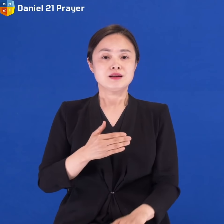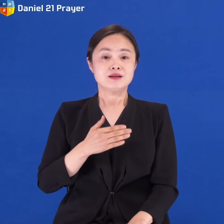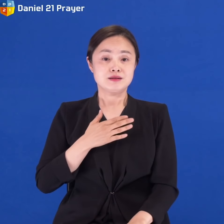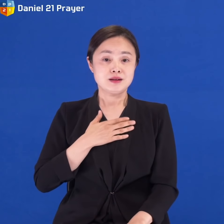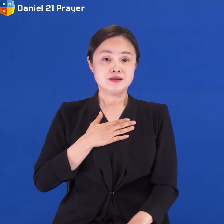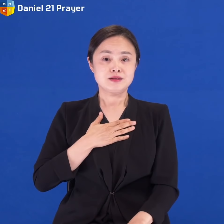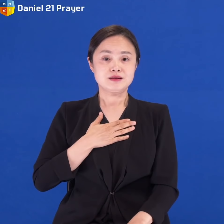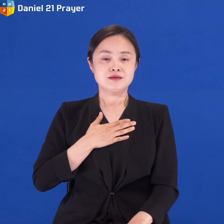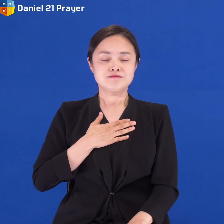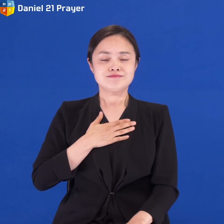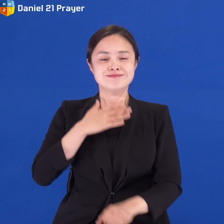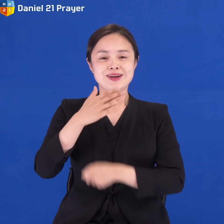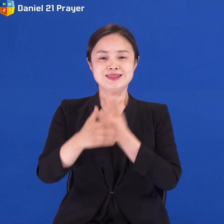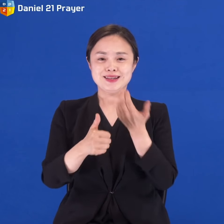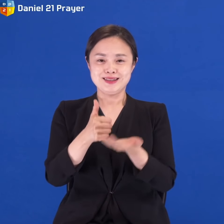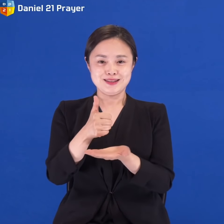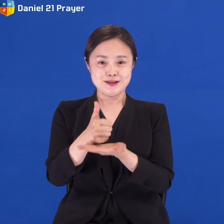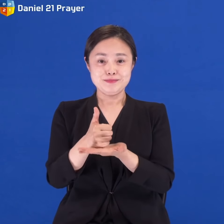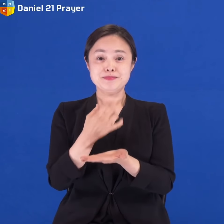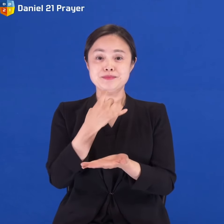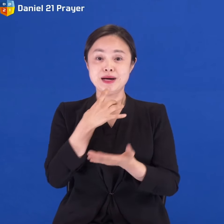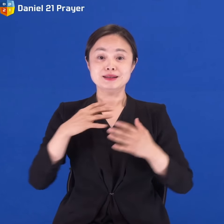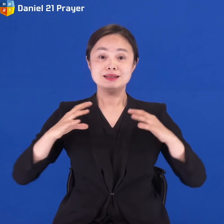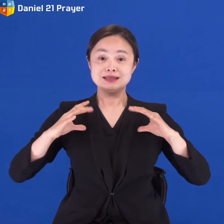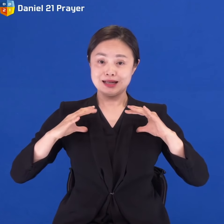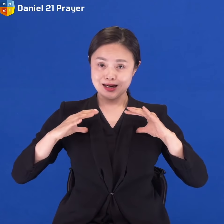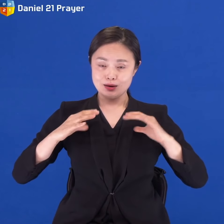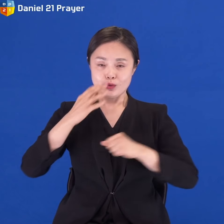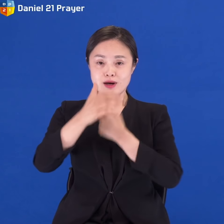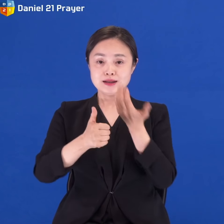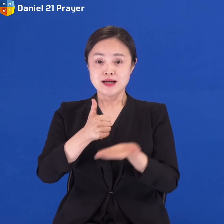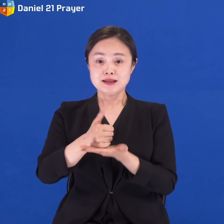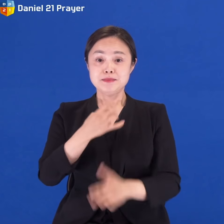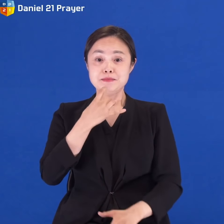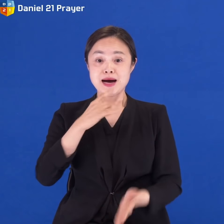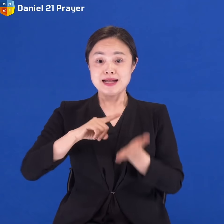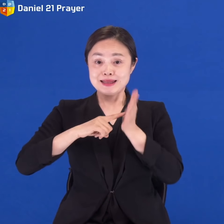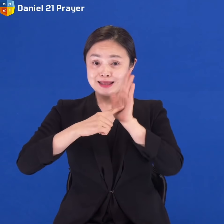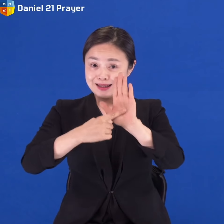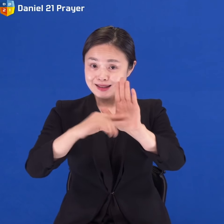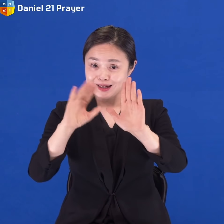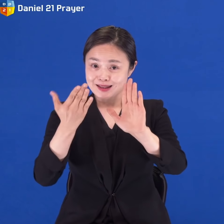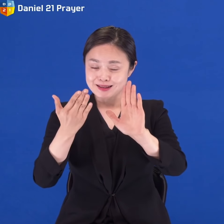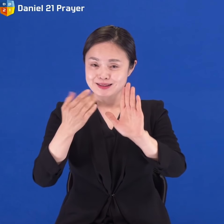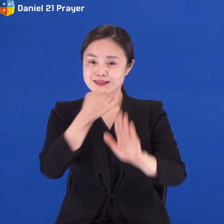하나님만을 자랑하고 하나님만을 나타내는 이 간증의 시간이 되도록